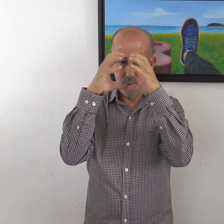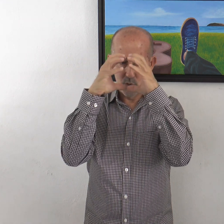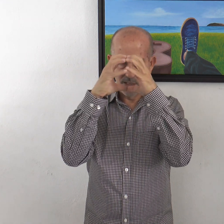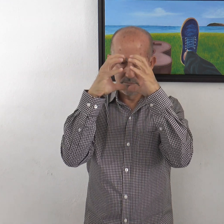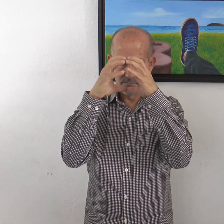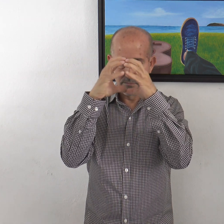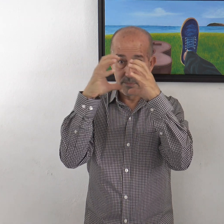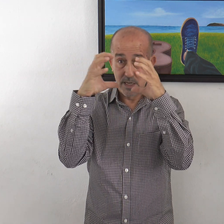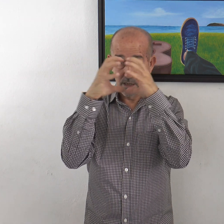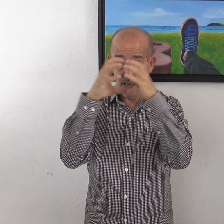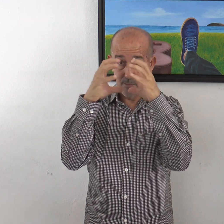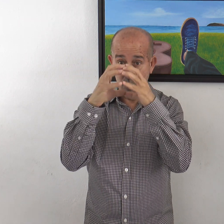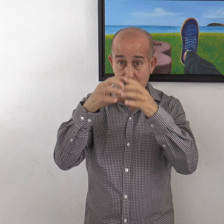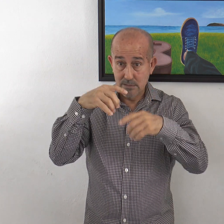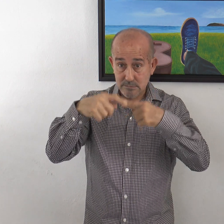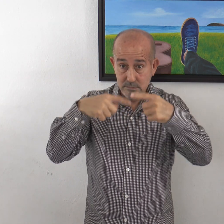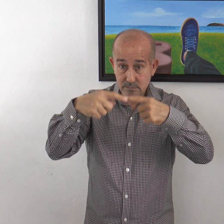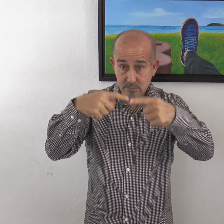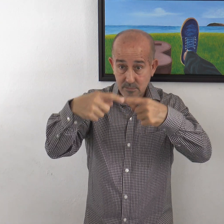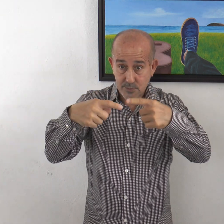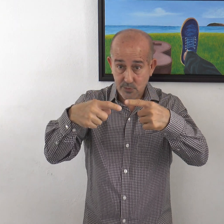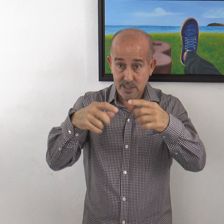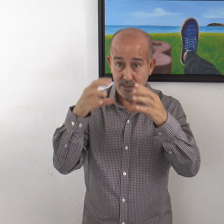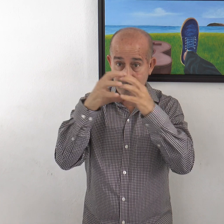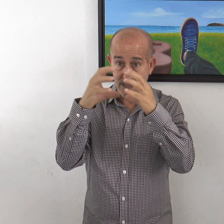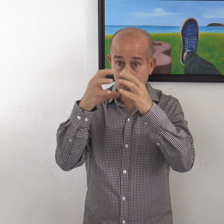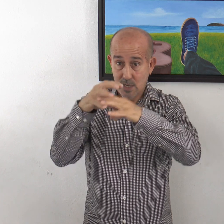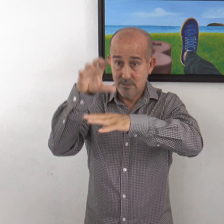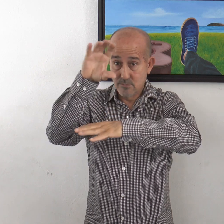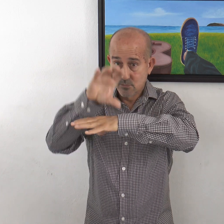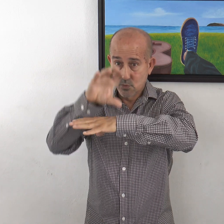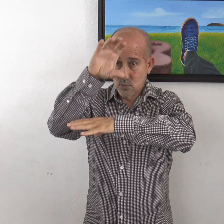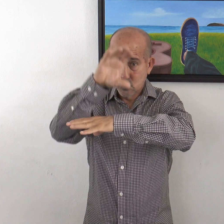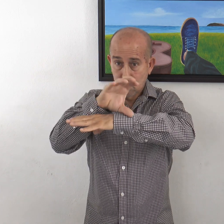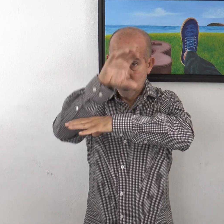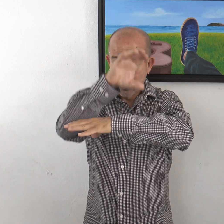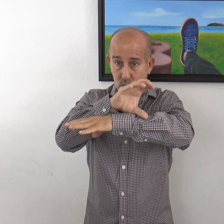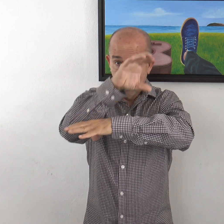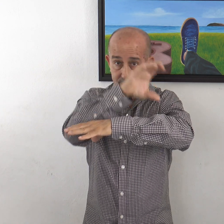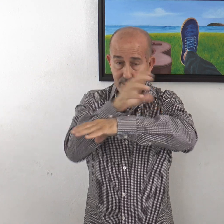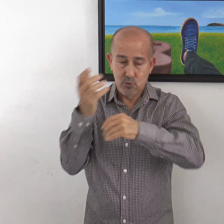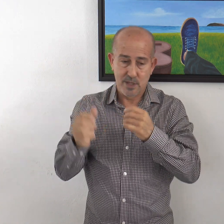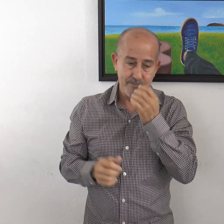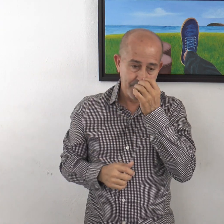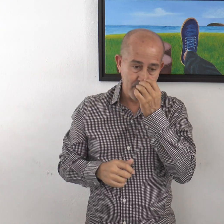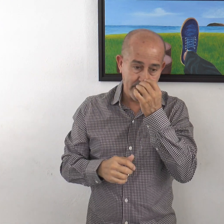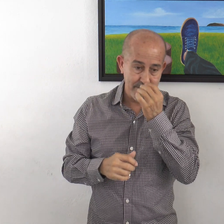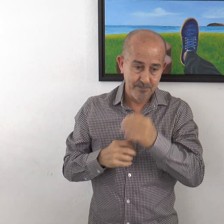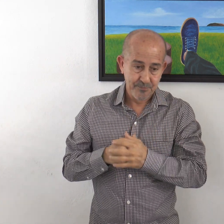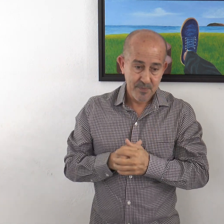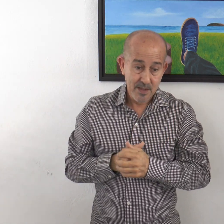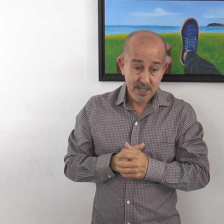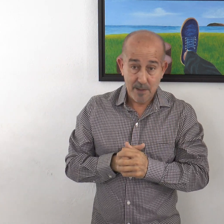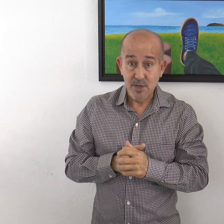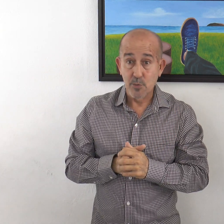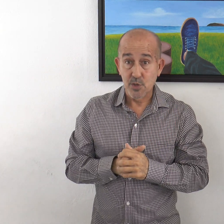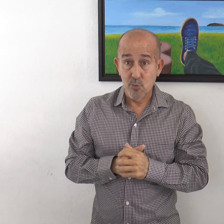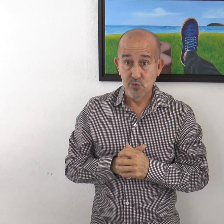bola, la bola rueda, la bola rebota, ¿ok? También lo podemos